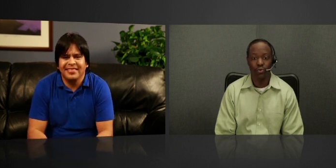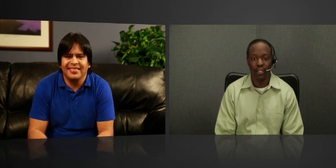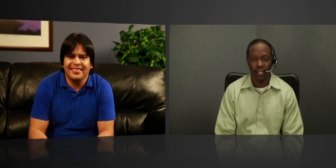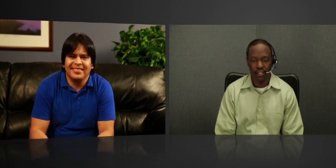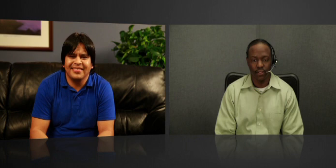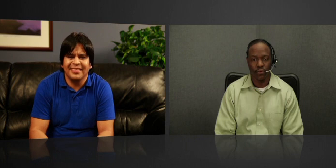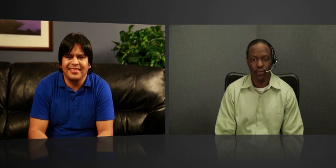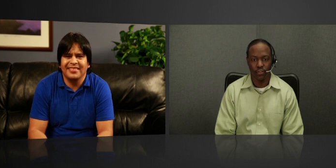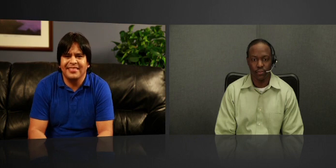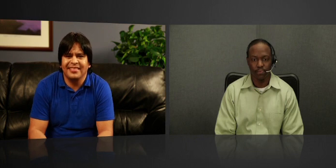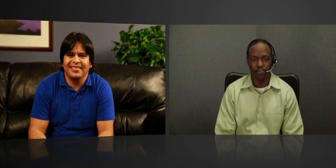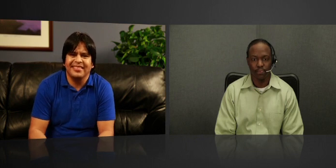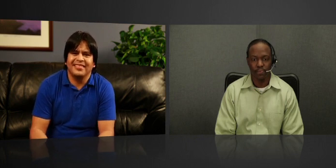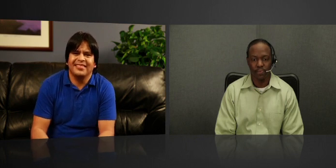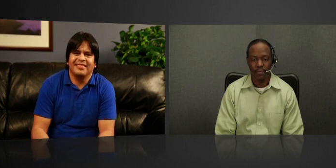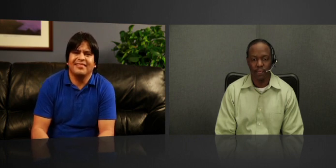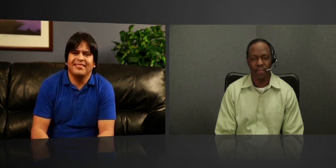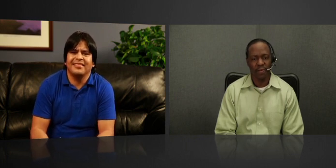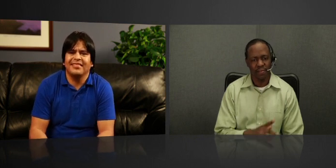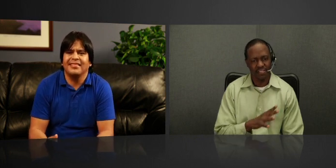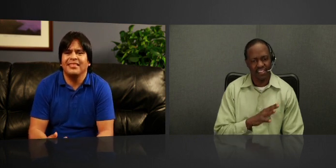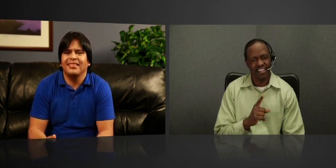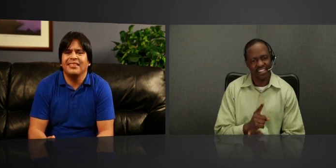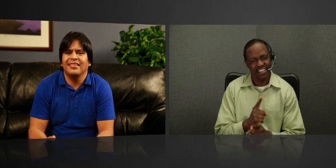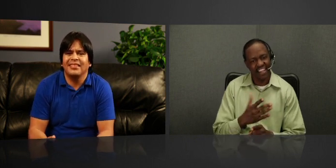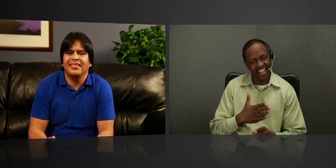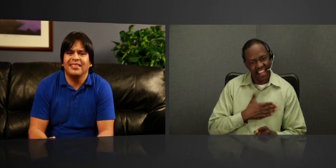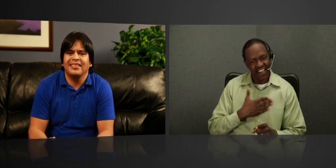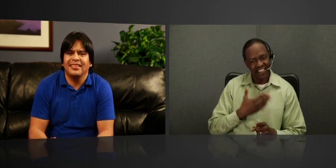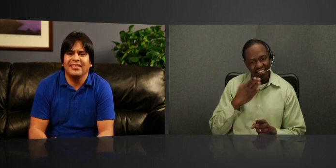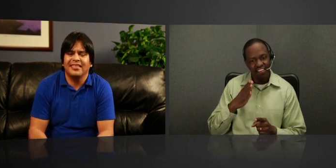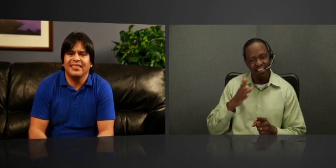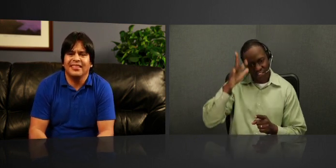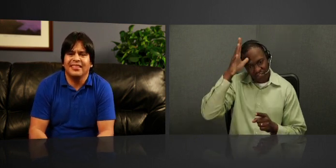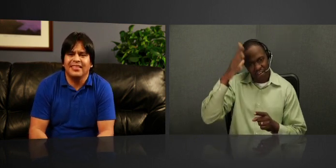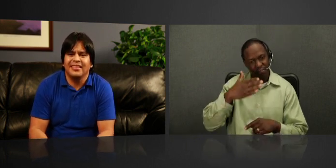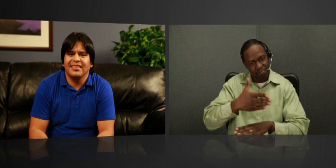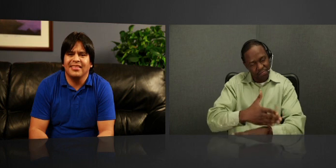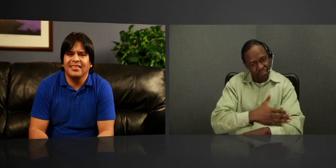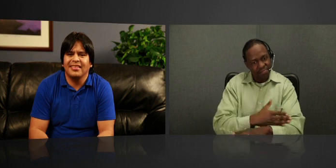salud primero de su dieta y todo eso sí pero qué me alegra saber de que está mejor